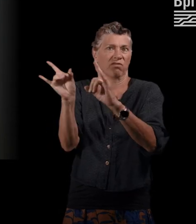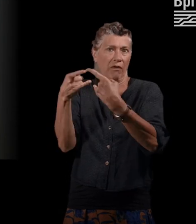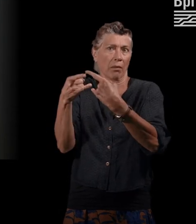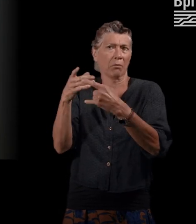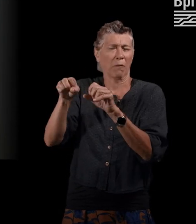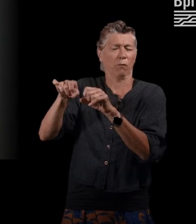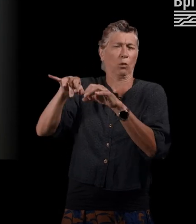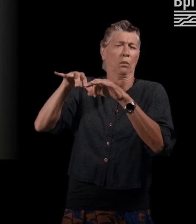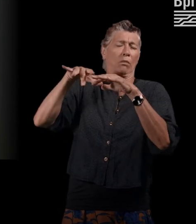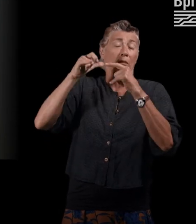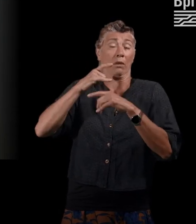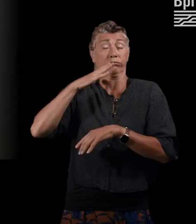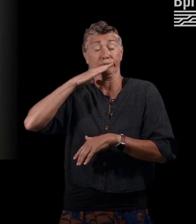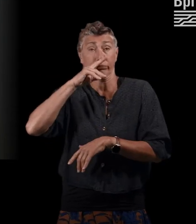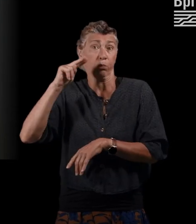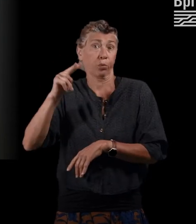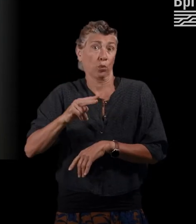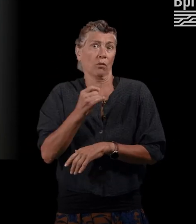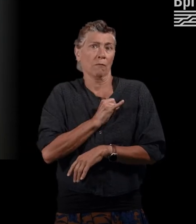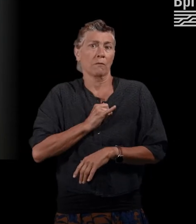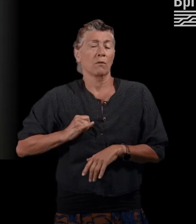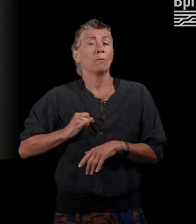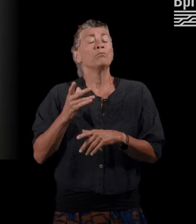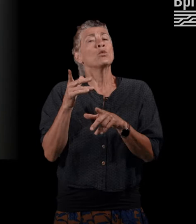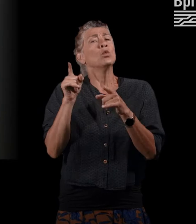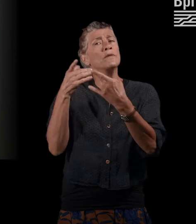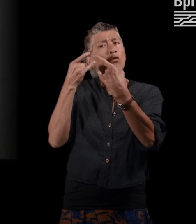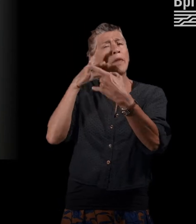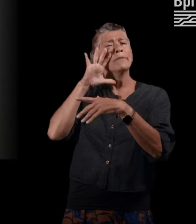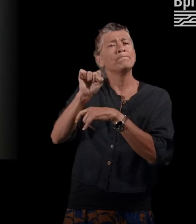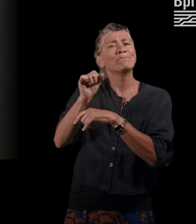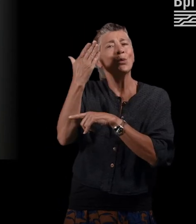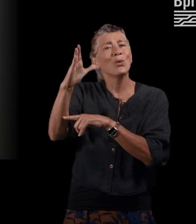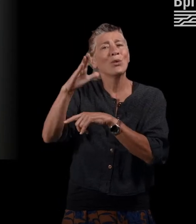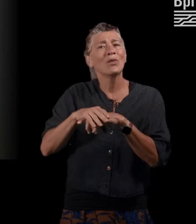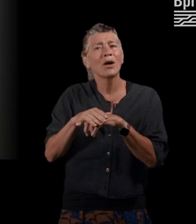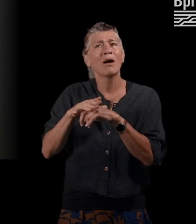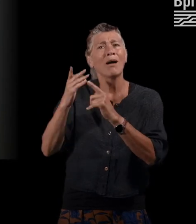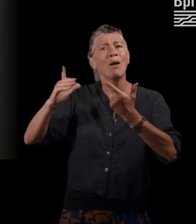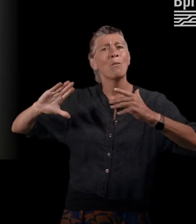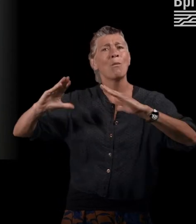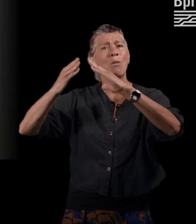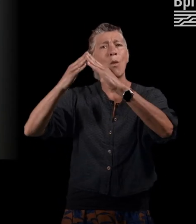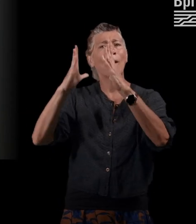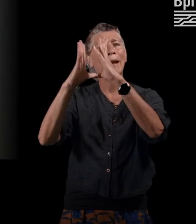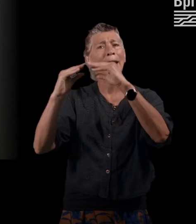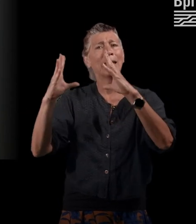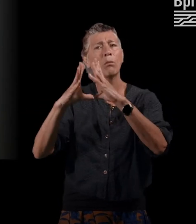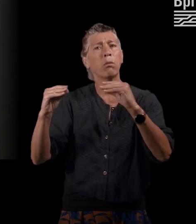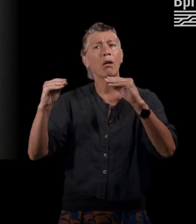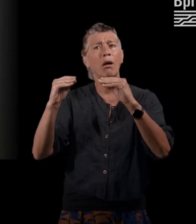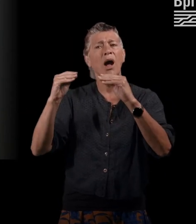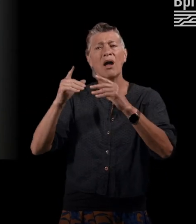tellement la fumée des générateurs au diesel est forte. Mais je vois aussi les contreforts du Mont